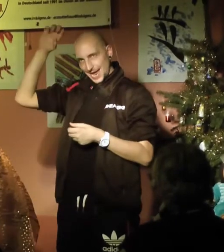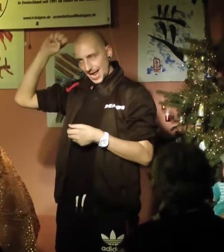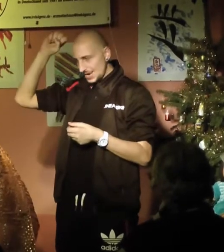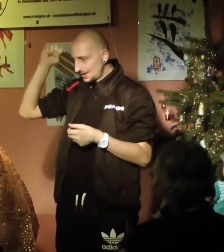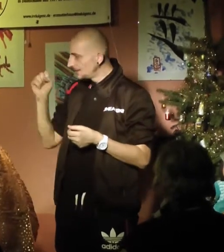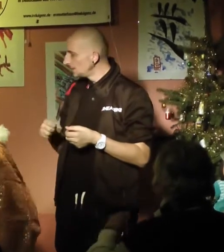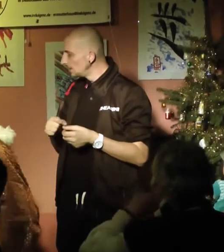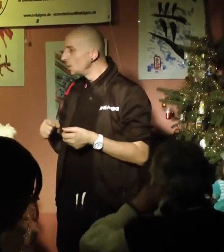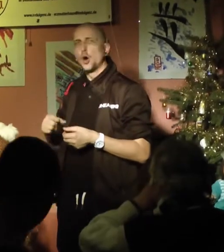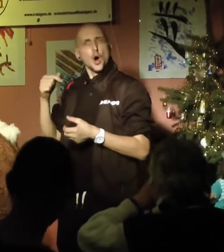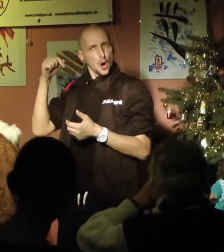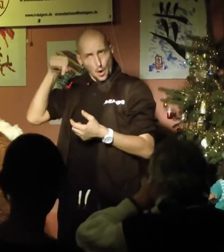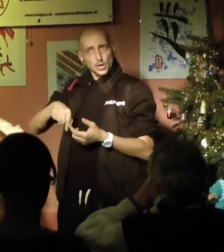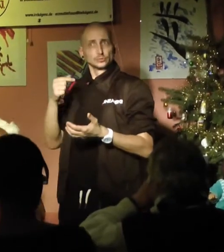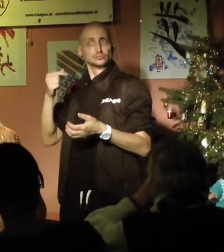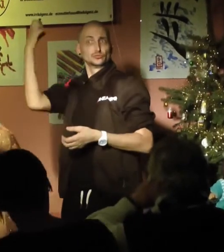Adventskaffee.